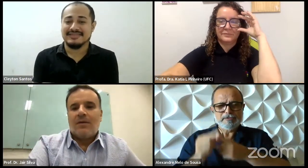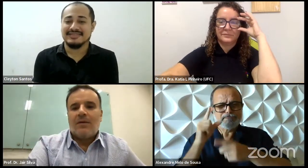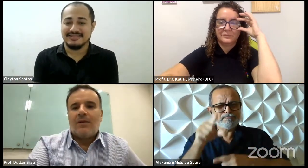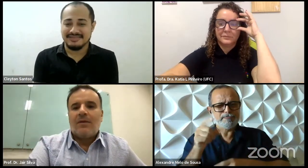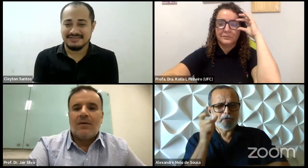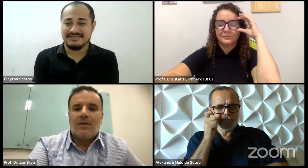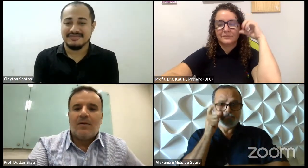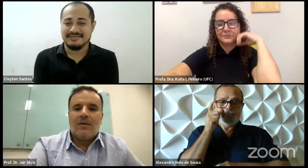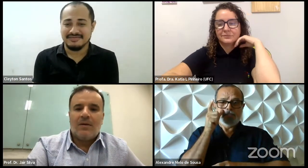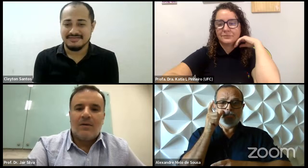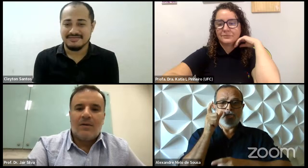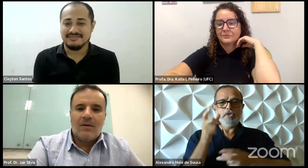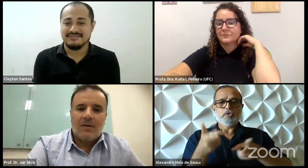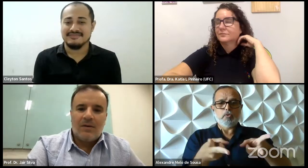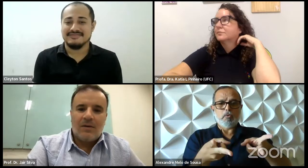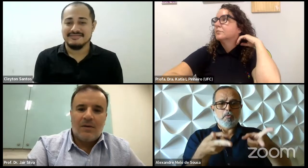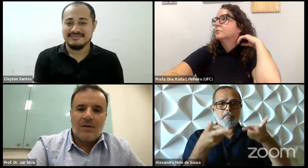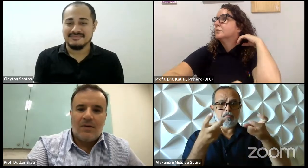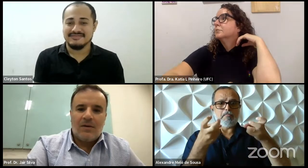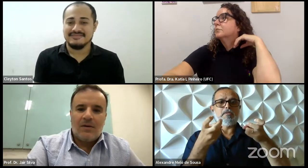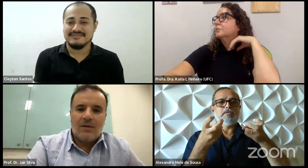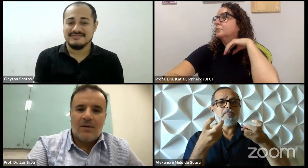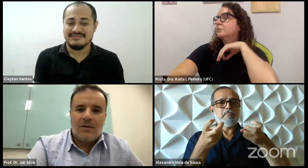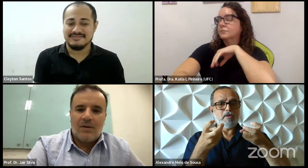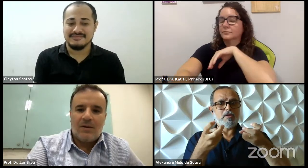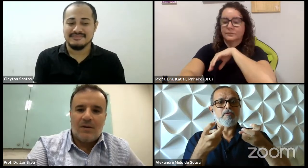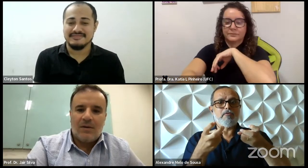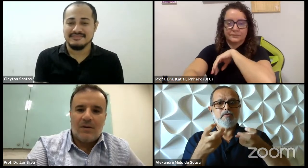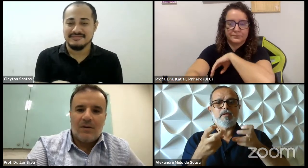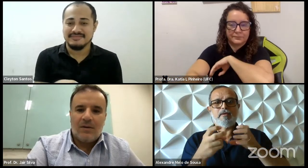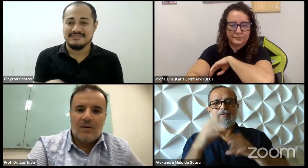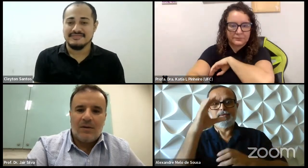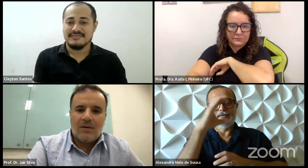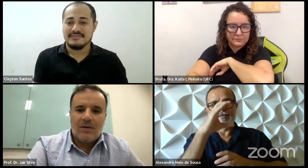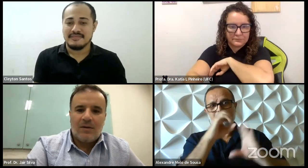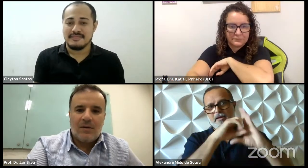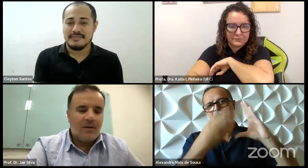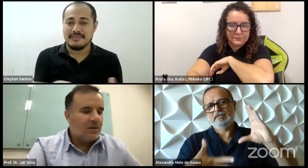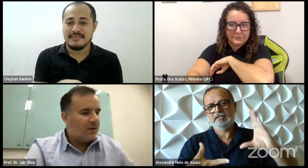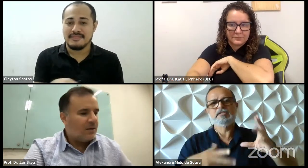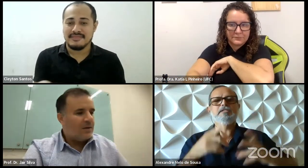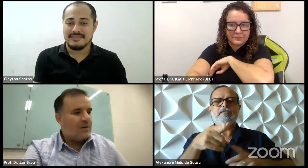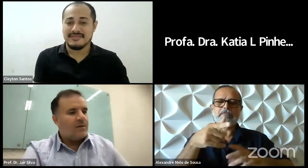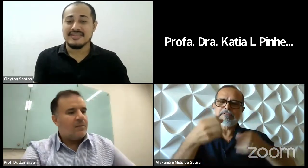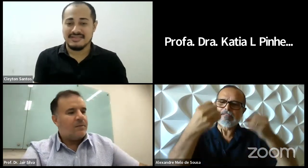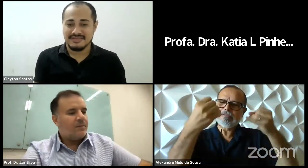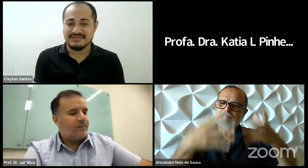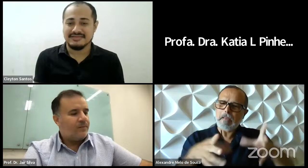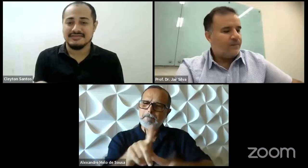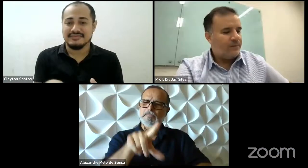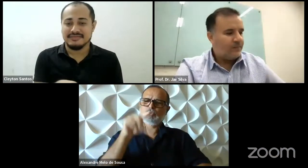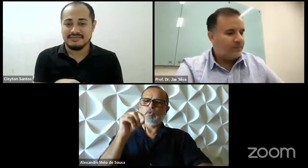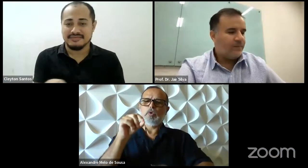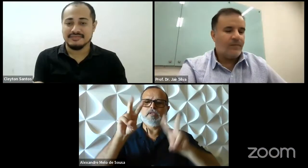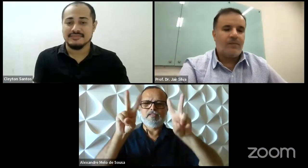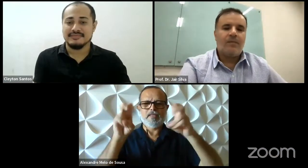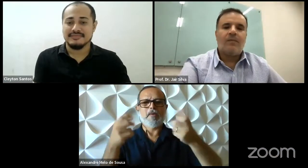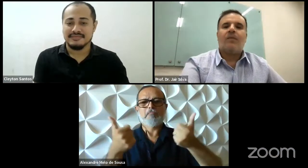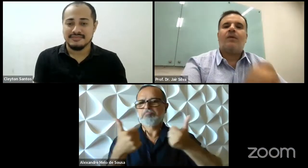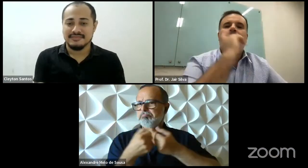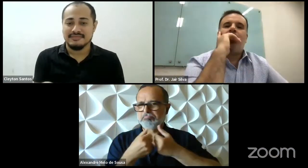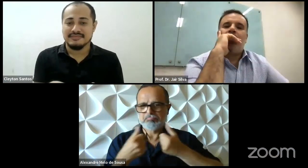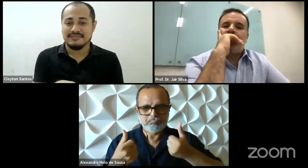Teve a disciplina, né, de fonética e fonologia, foi muito interessante na introdução que eu percebi que ele falou como é que ele